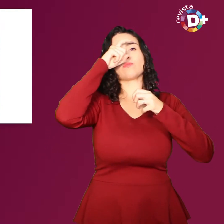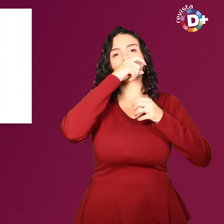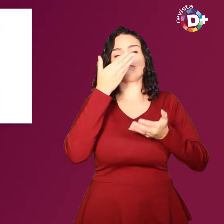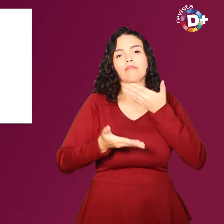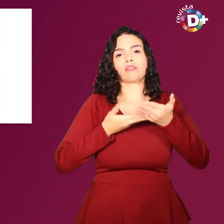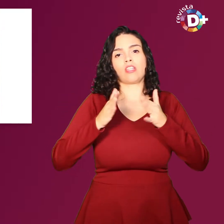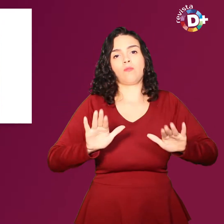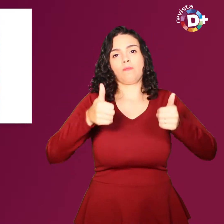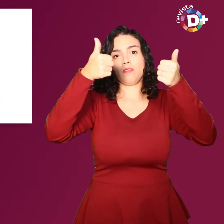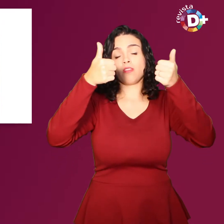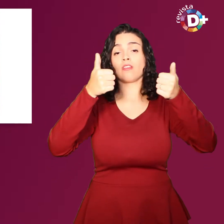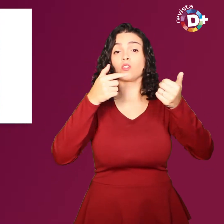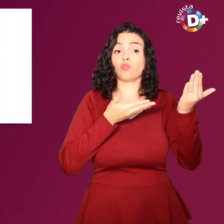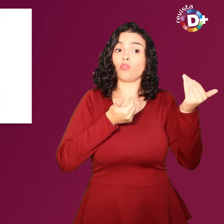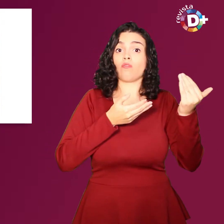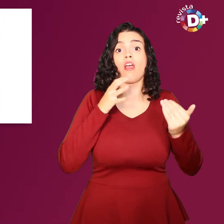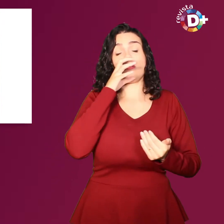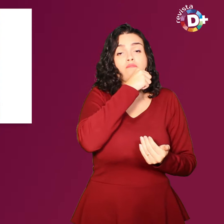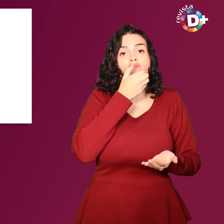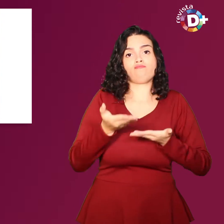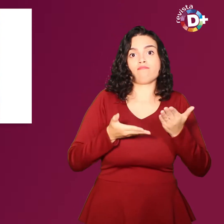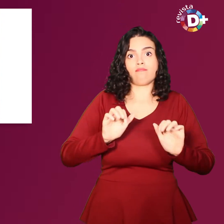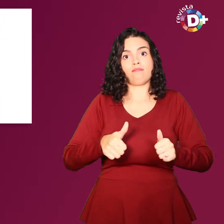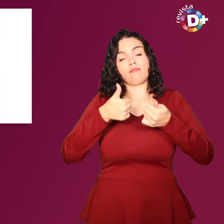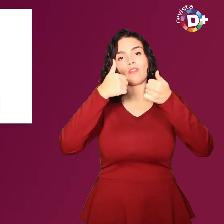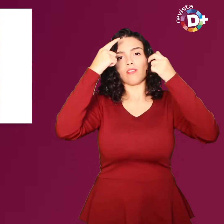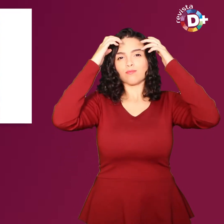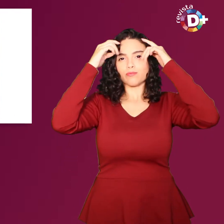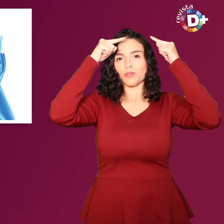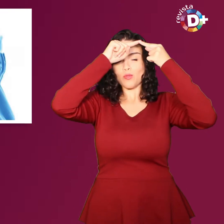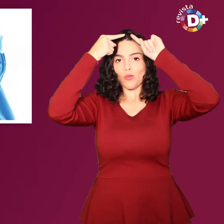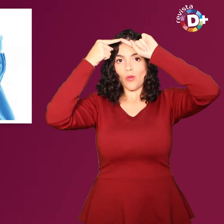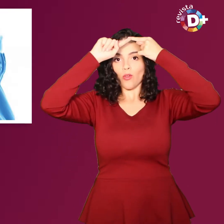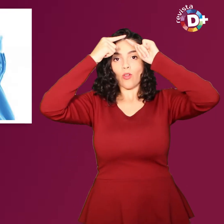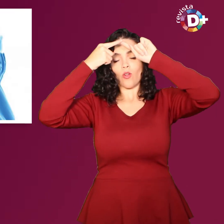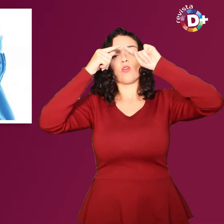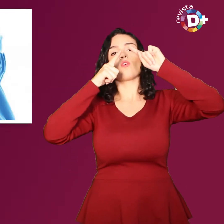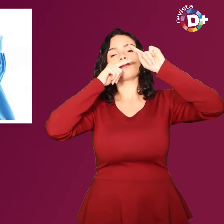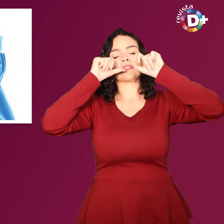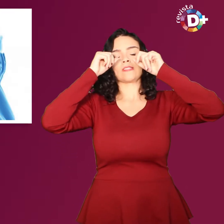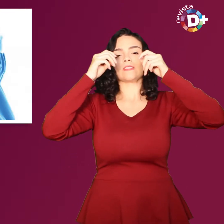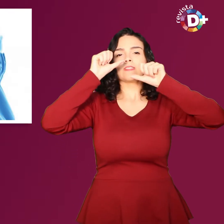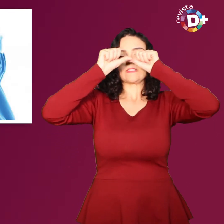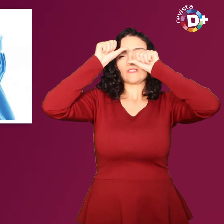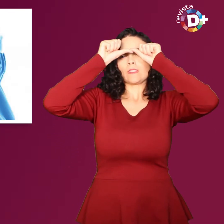mais jovem, mais chance de se recuperar. É uma questão dos neurônios se desdobrarem para recobrar